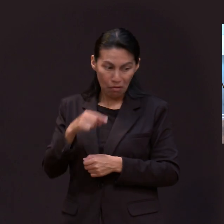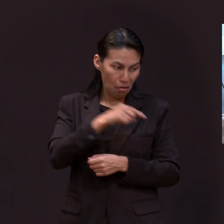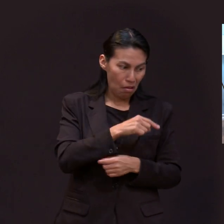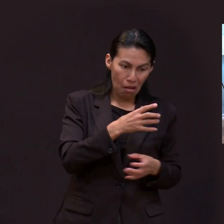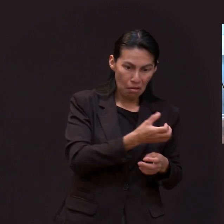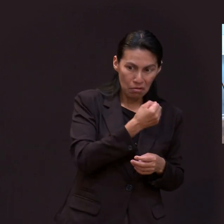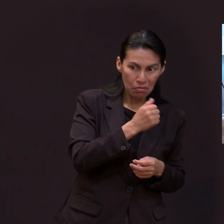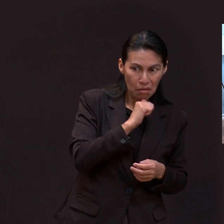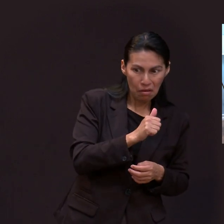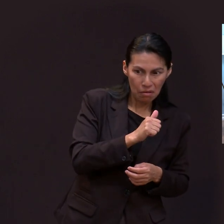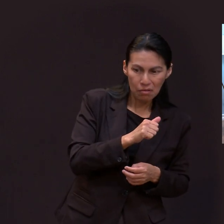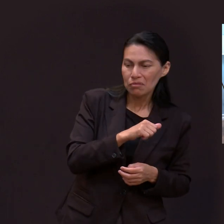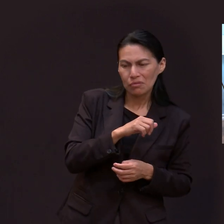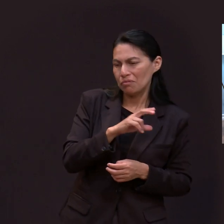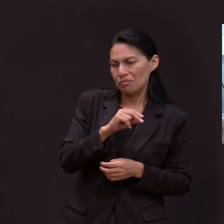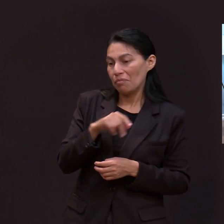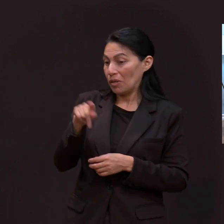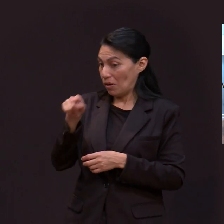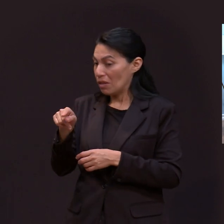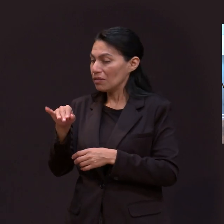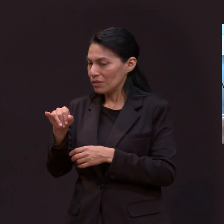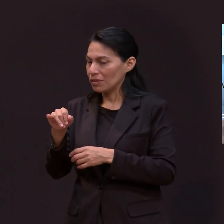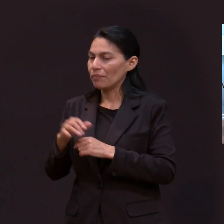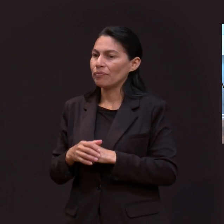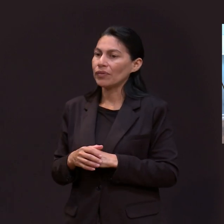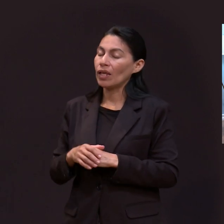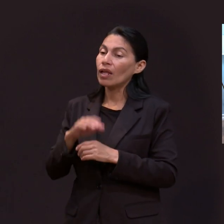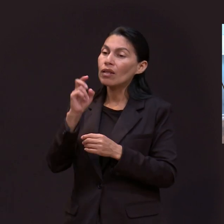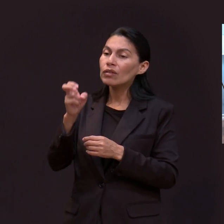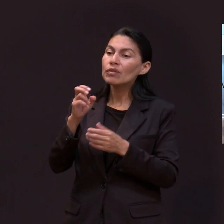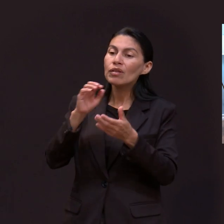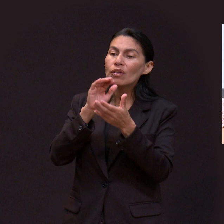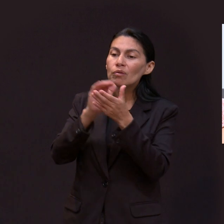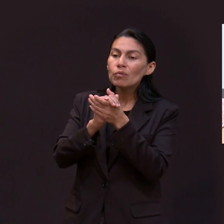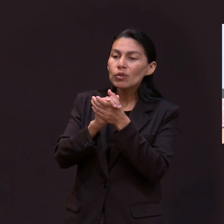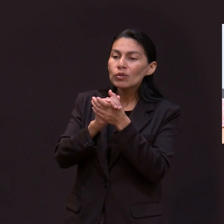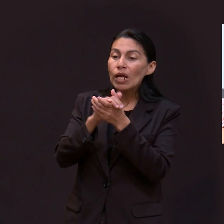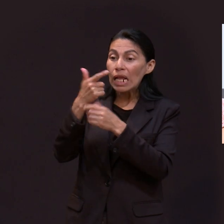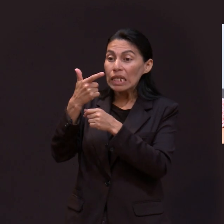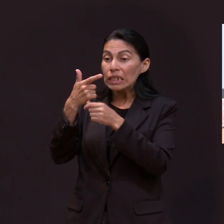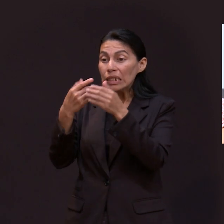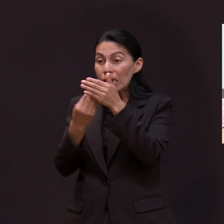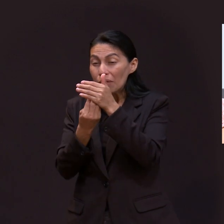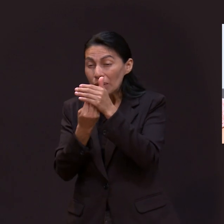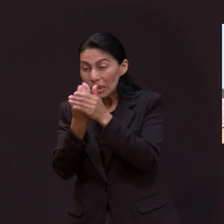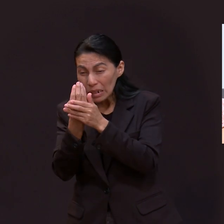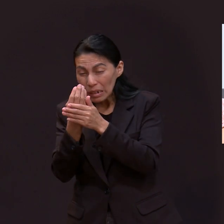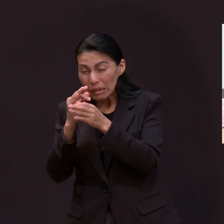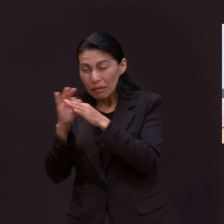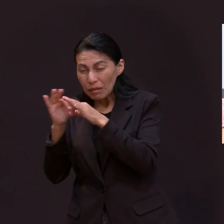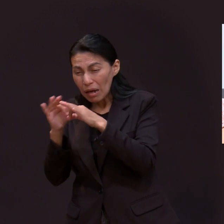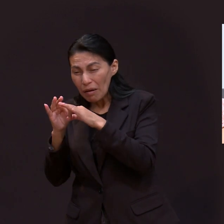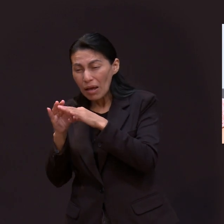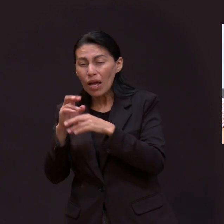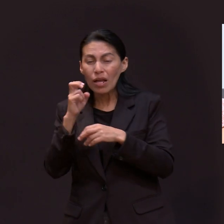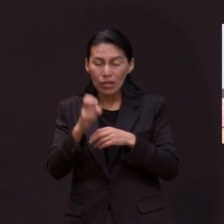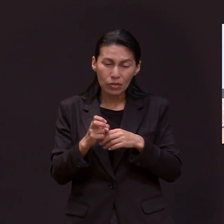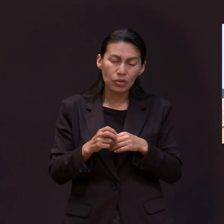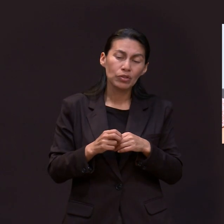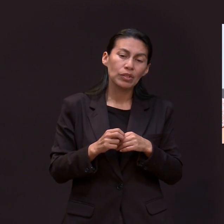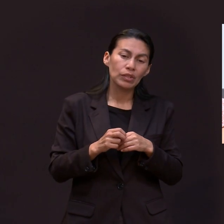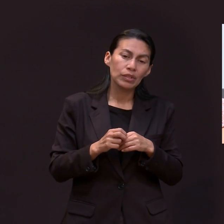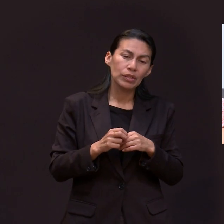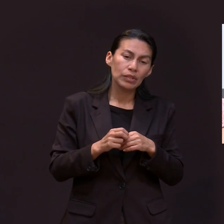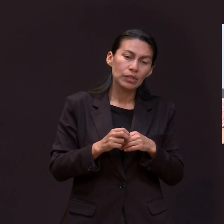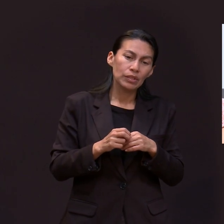como ahora sí alcanzó si él me ayudaba un ratito porque le entraba a las 7 de la mañana a trabajar así que era un ratito y de ahí